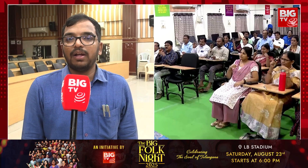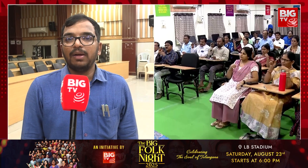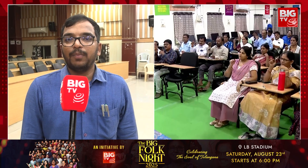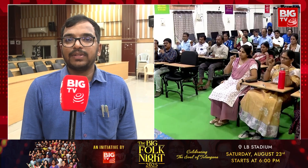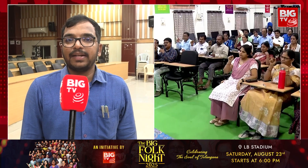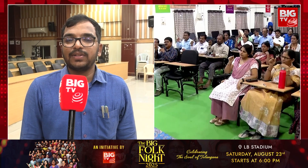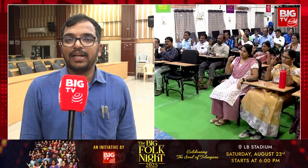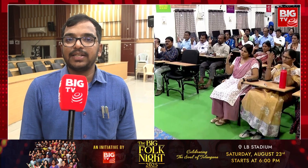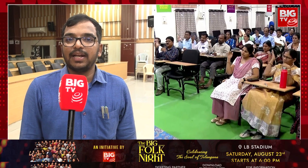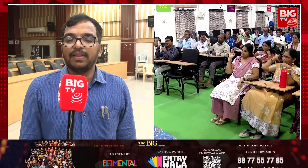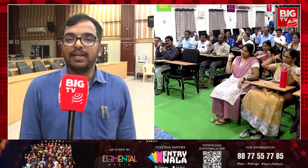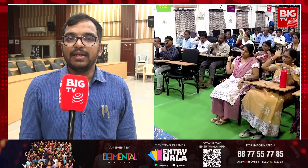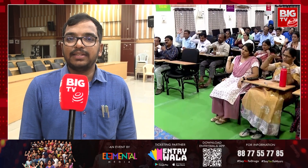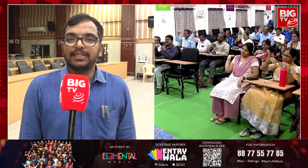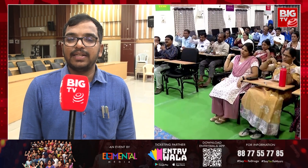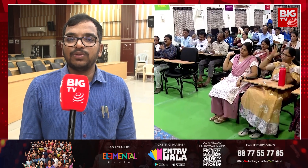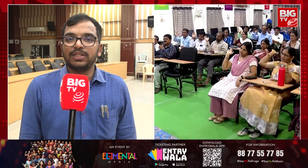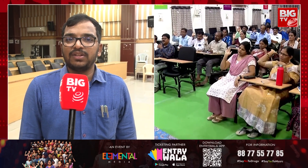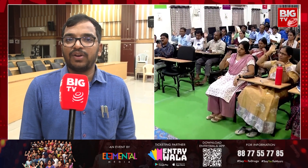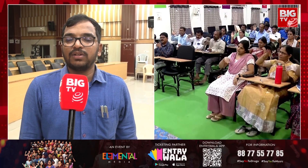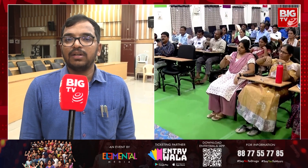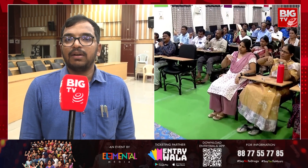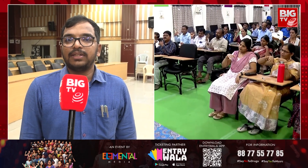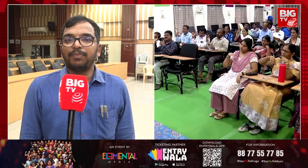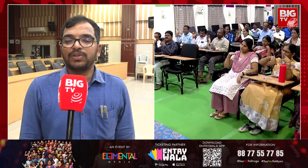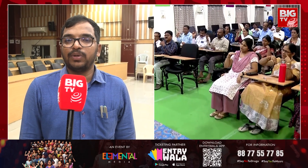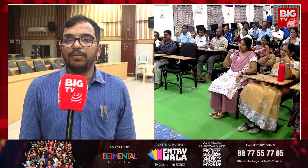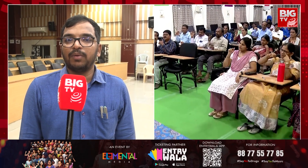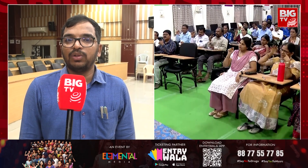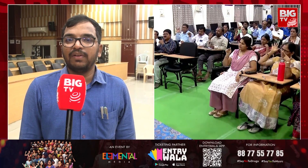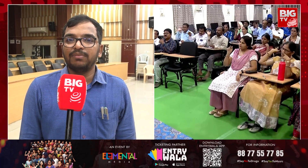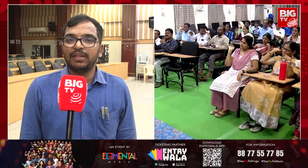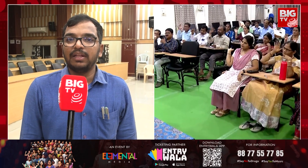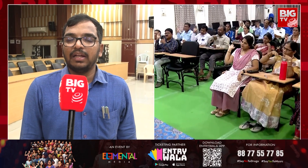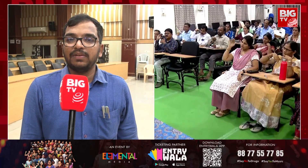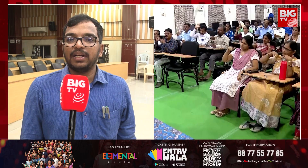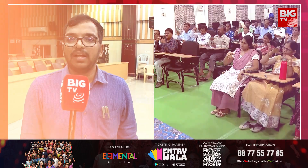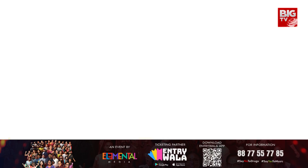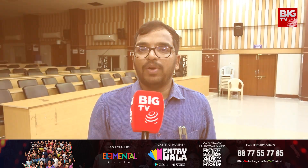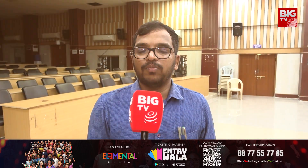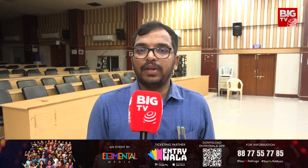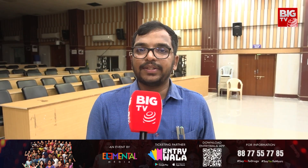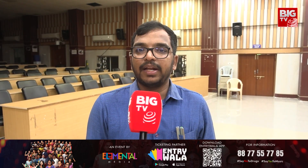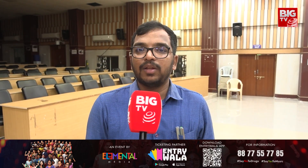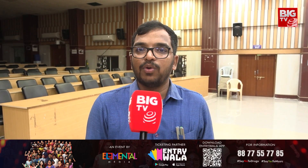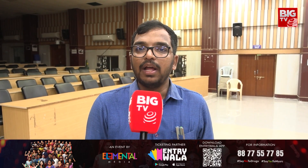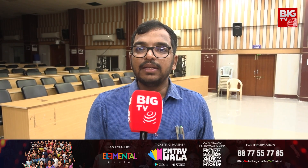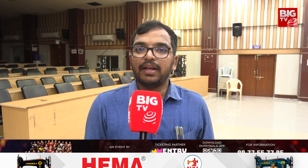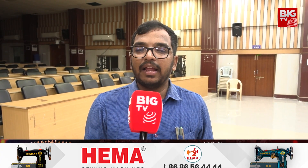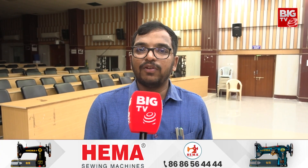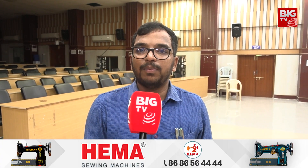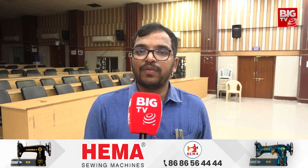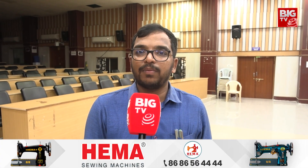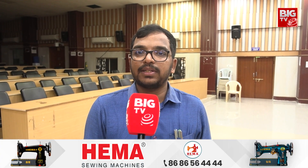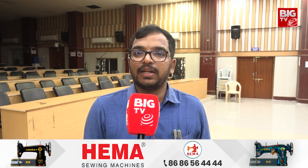ఇవన్నీ కూడా మనం సైన్స్తో ఎలా చేయాలనేది ఈ 6 days 6 different చాప్టర్స్ తోటి మనం ముందుకు వెళ్ళడం జరిగింది. అదేవిధంగా మనం నేషనల్ యాంథమ్ కూడా